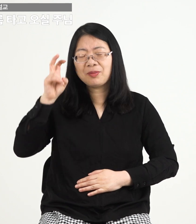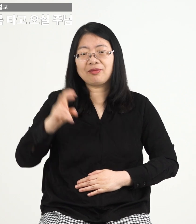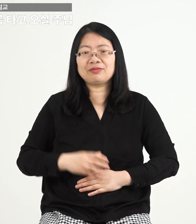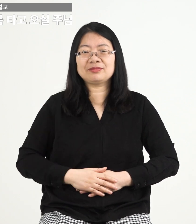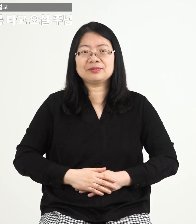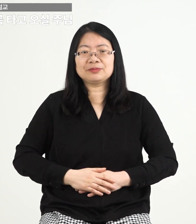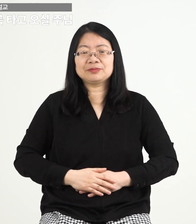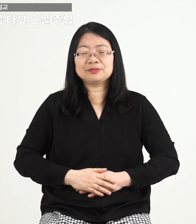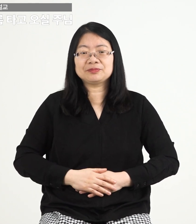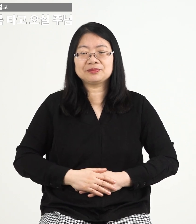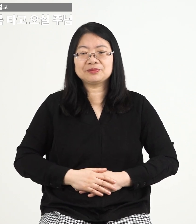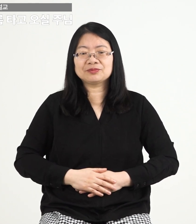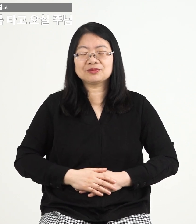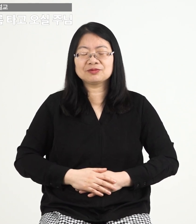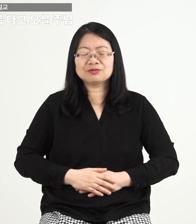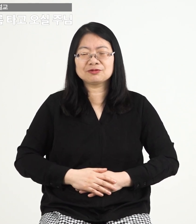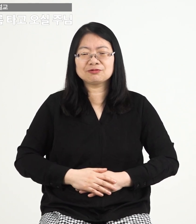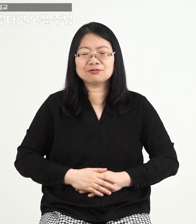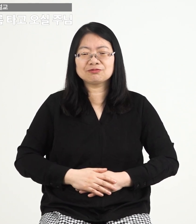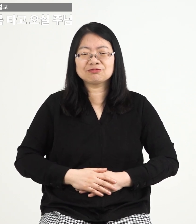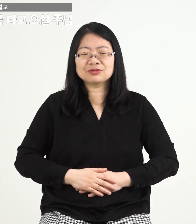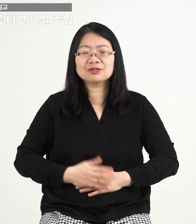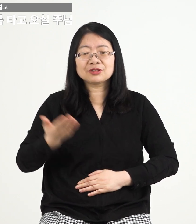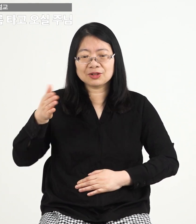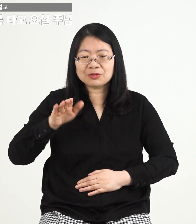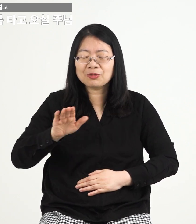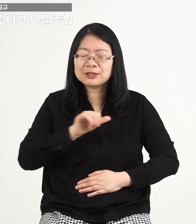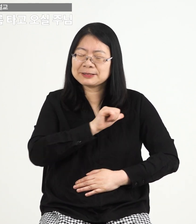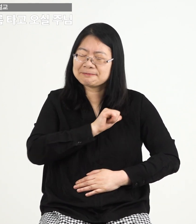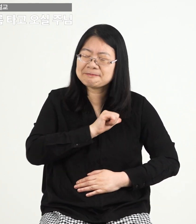그건 또 어떻게 버틴다고 쳐요.